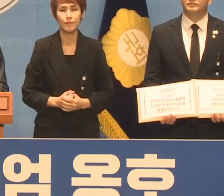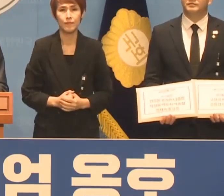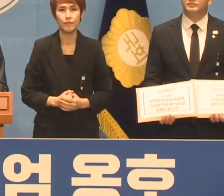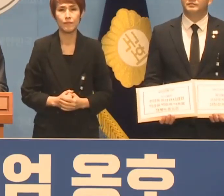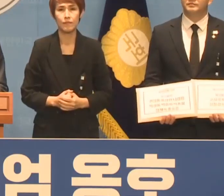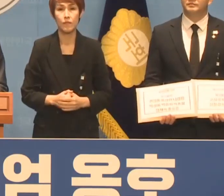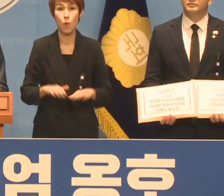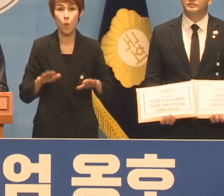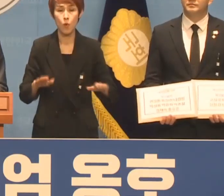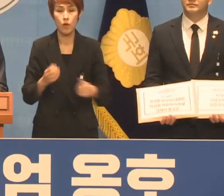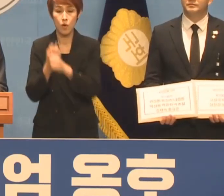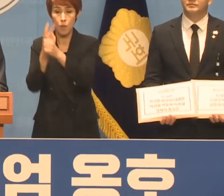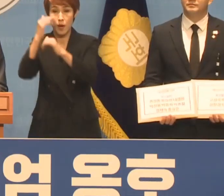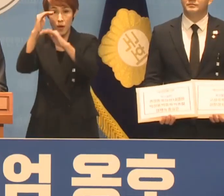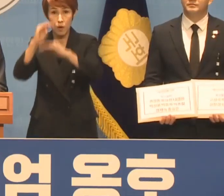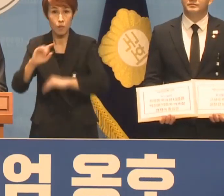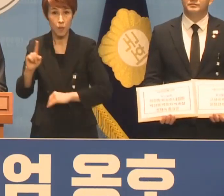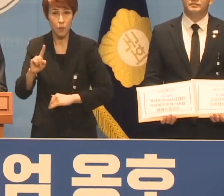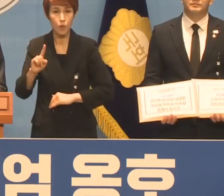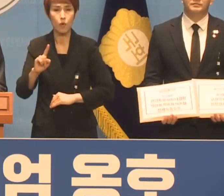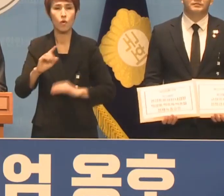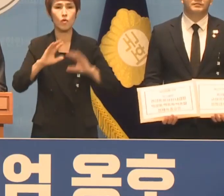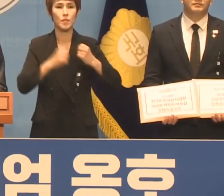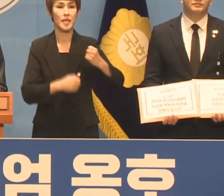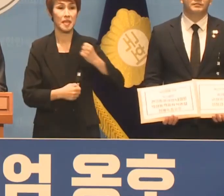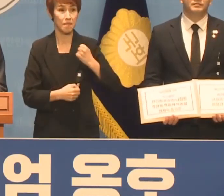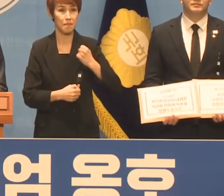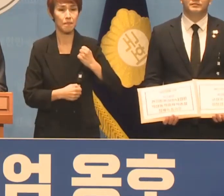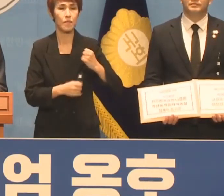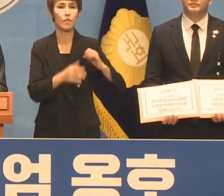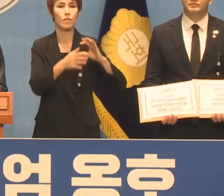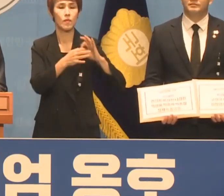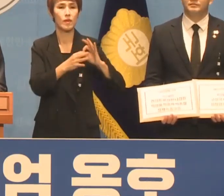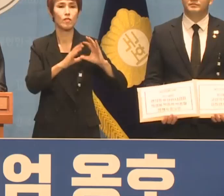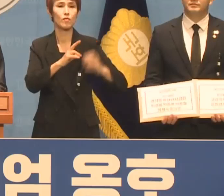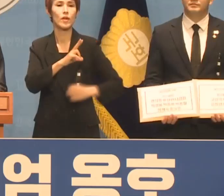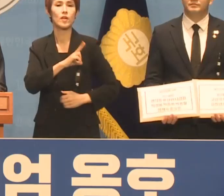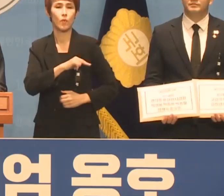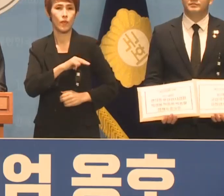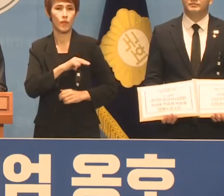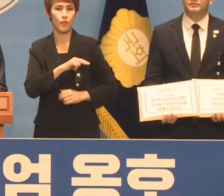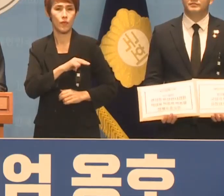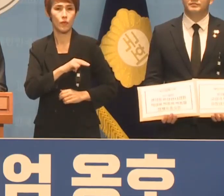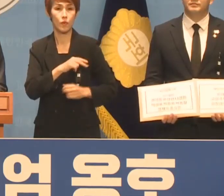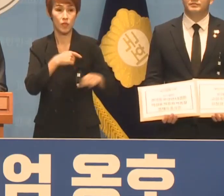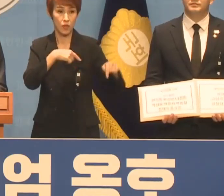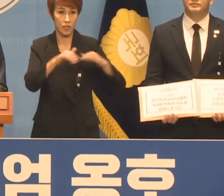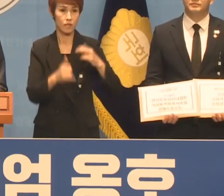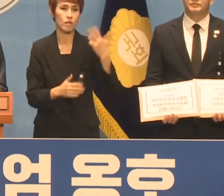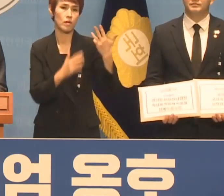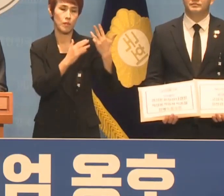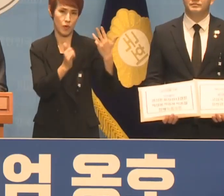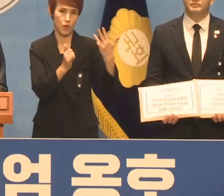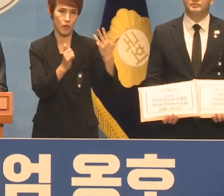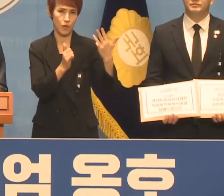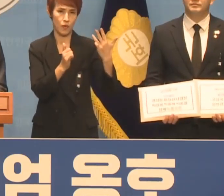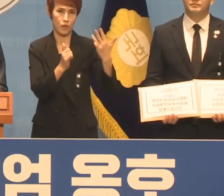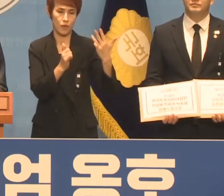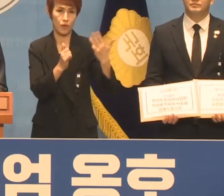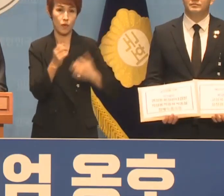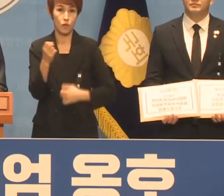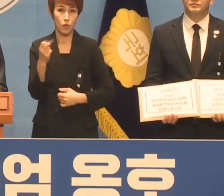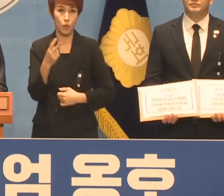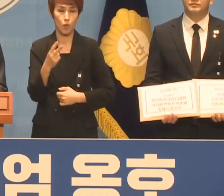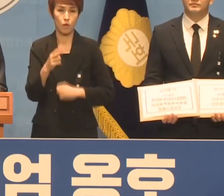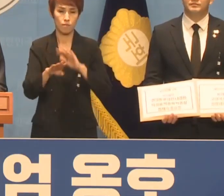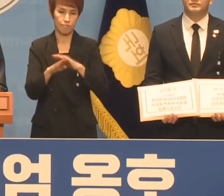오늘 고발은 국민의힘 소속 국회의원 등 정치인 8명과 소위 극우